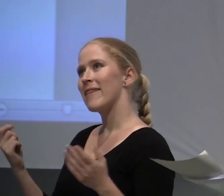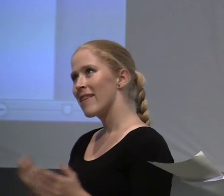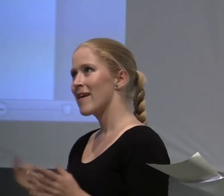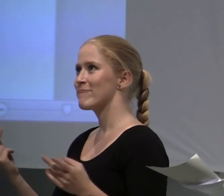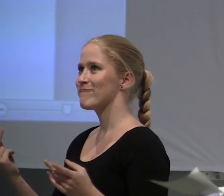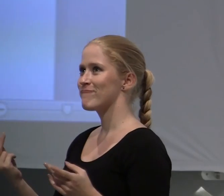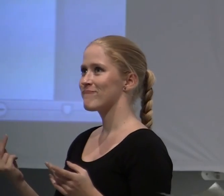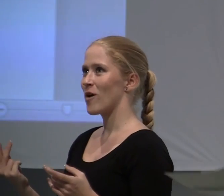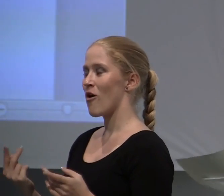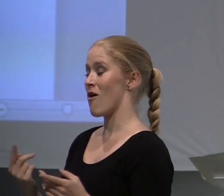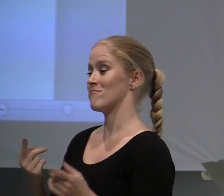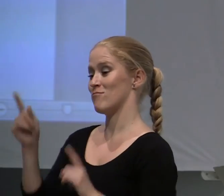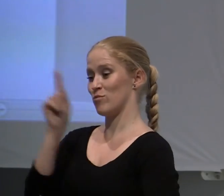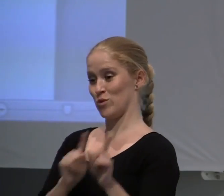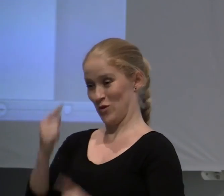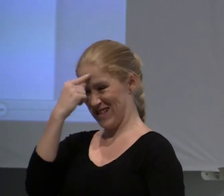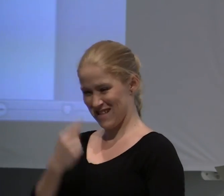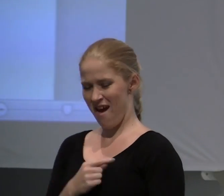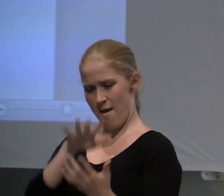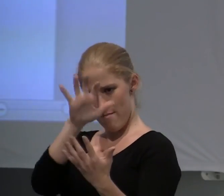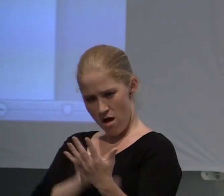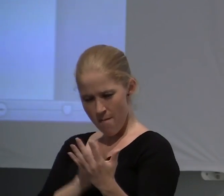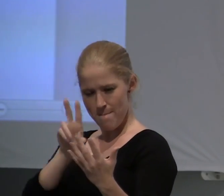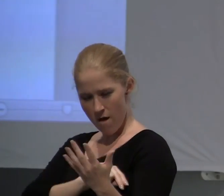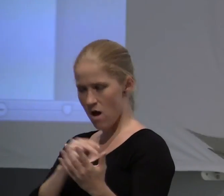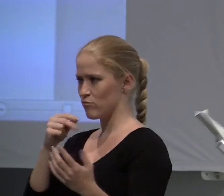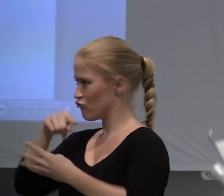aplikovat posuzovací schéma a vybrané 4 indikátory